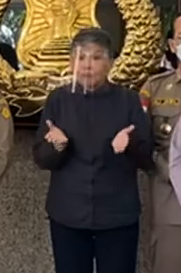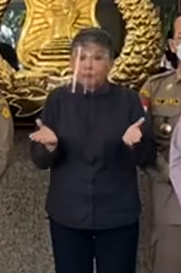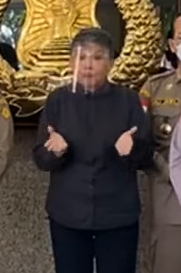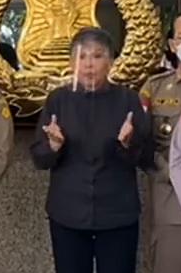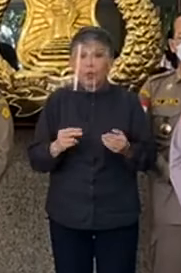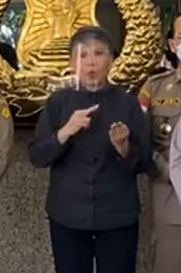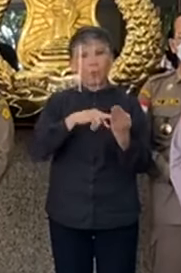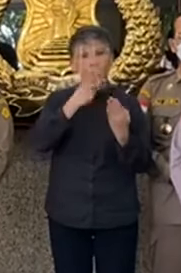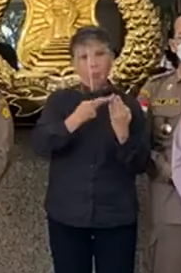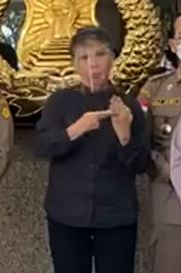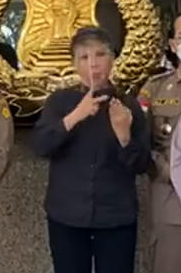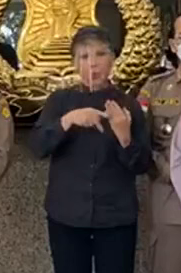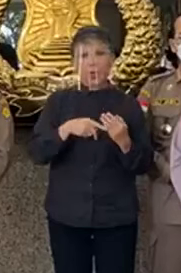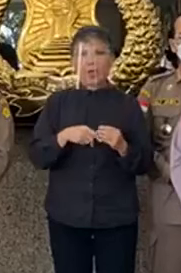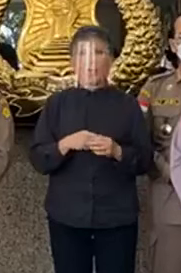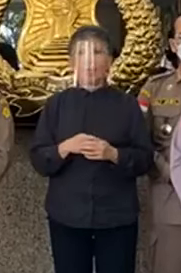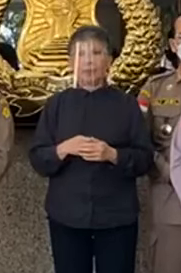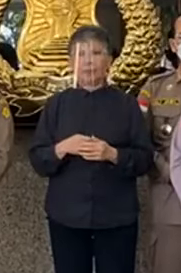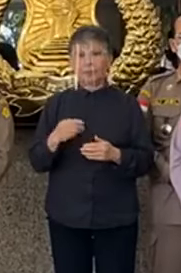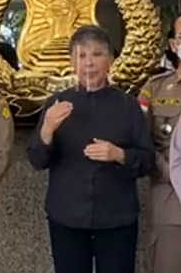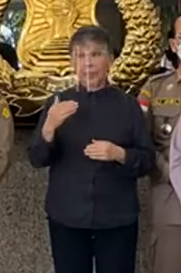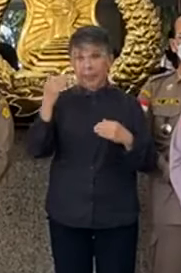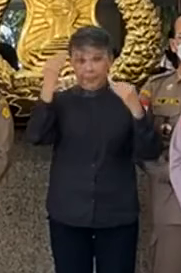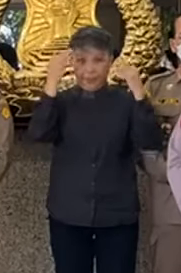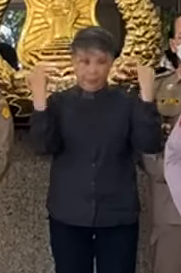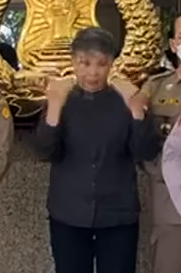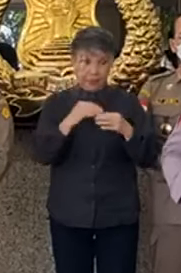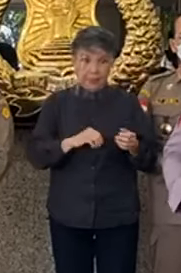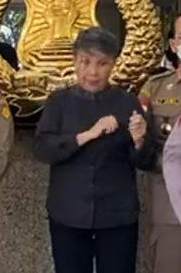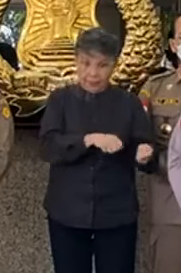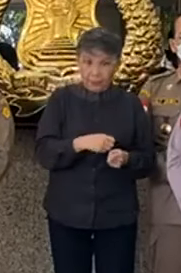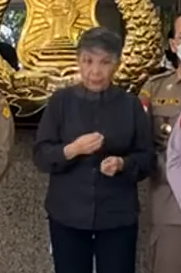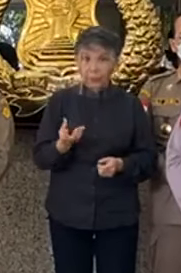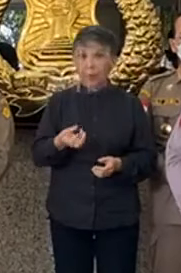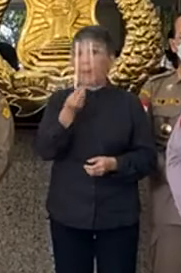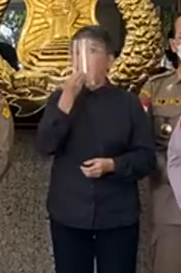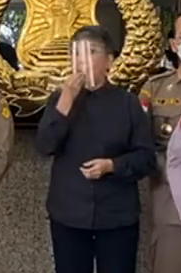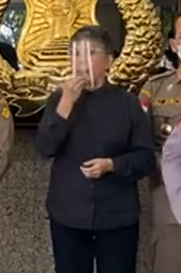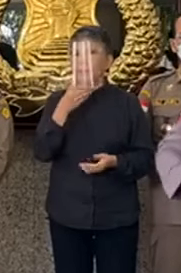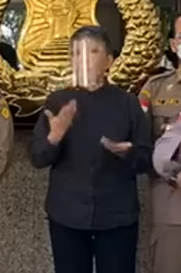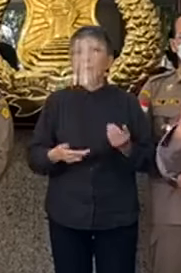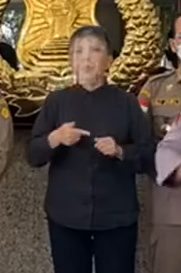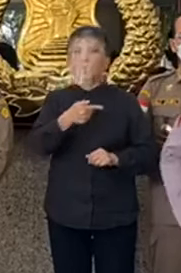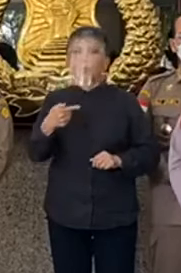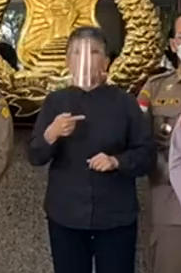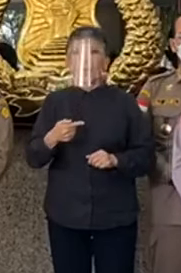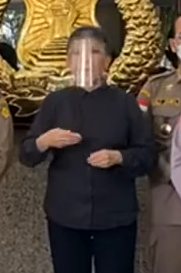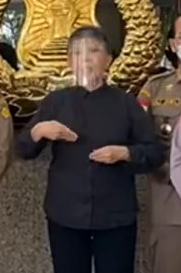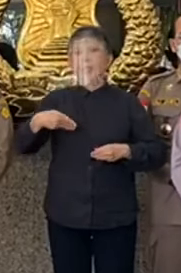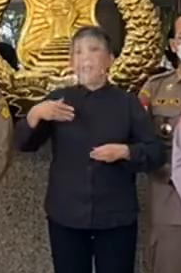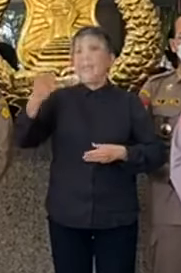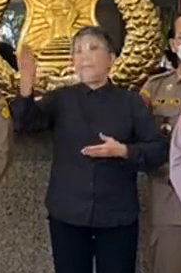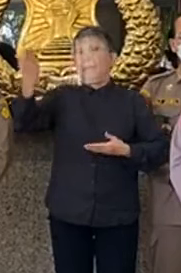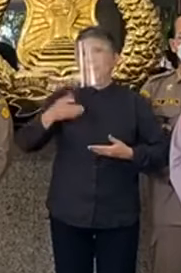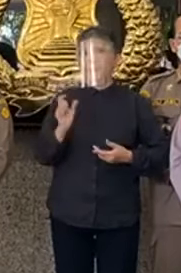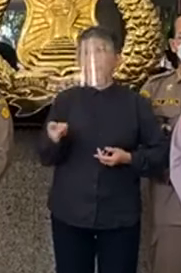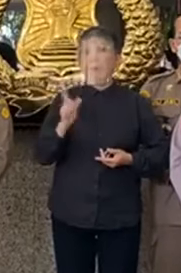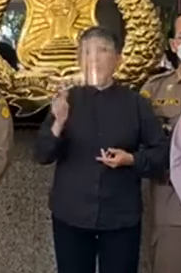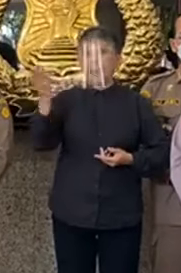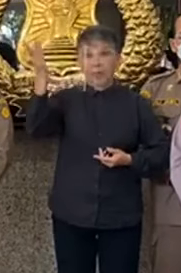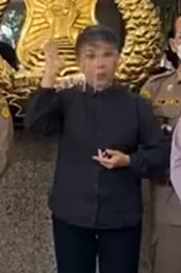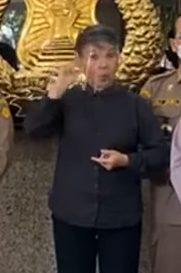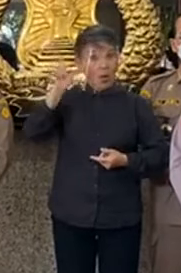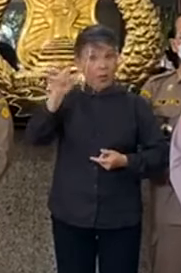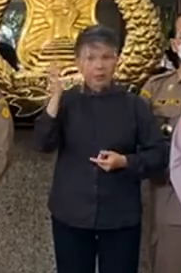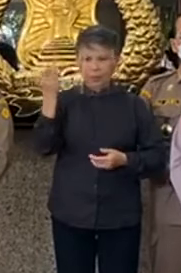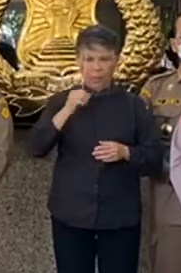agar program-program dalam mewujudkan ketahanan pangan, bagaimana mengurangi impor dan memperbesar ekspor,